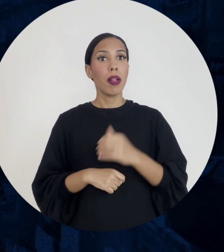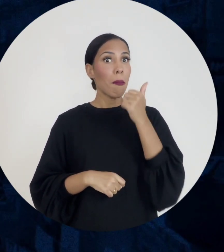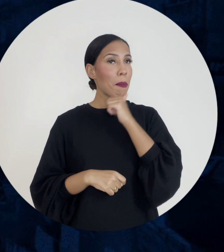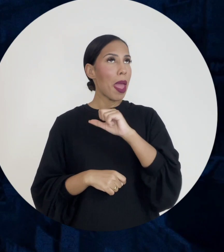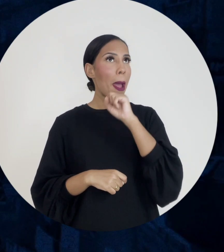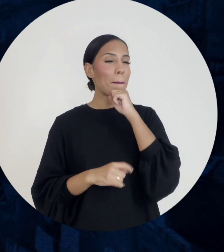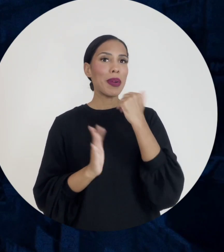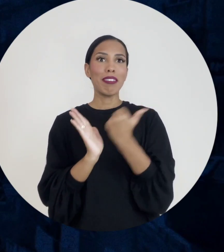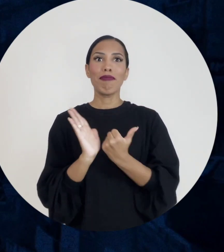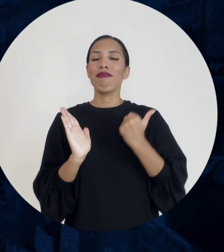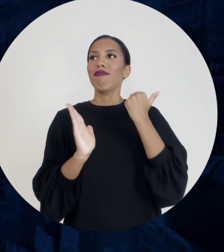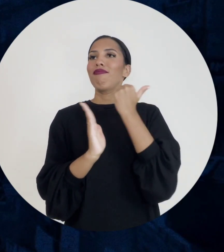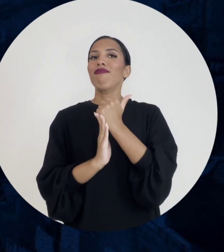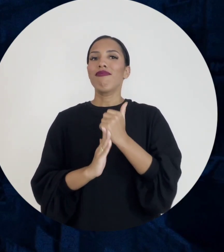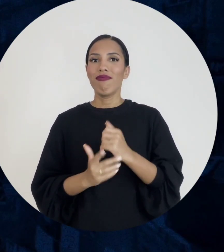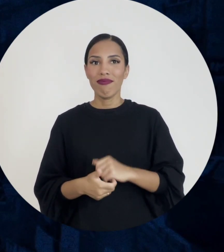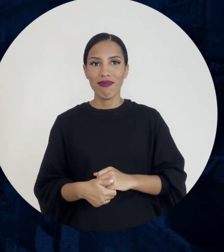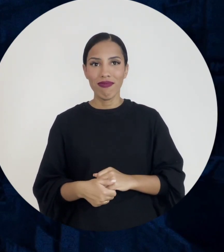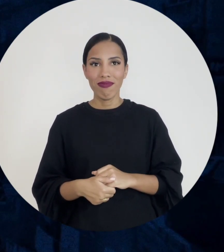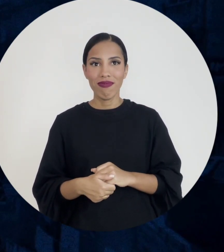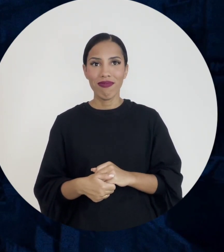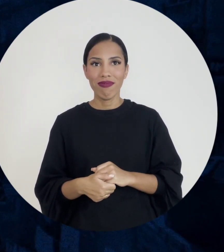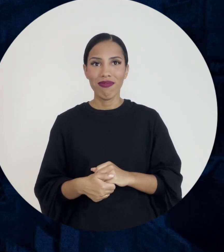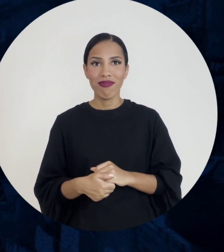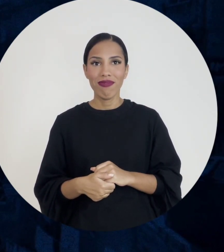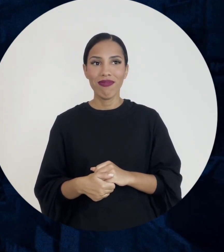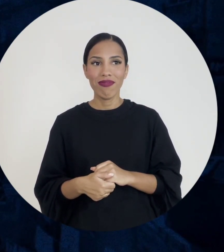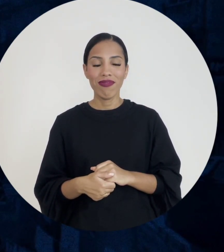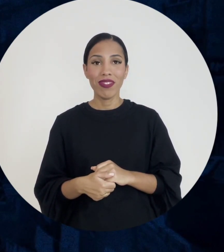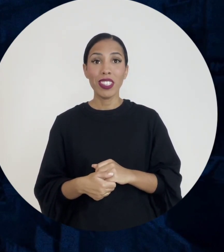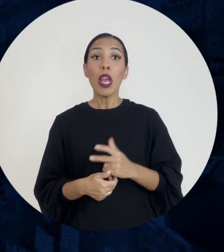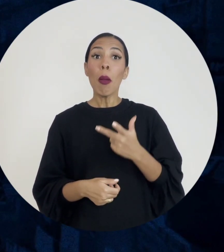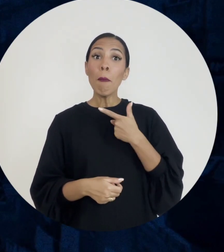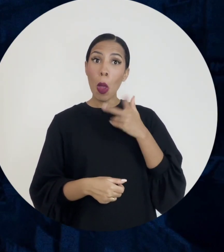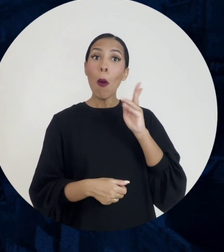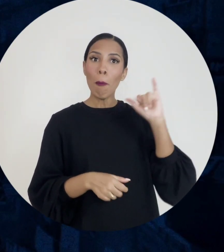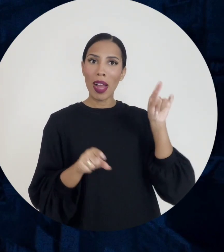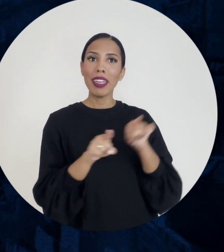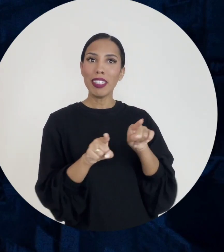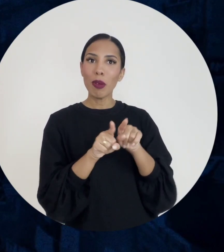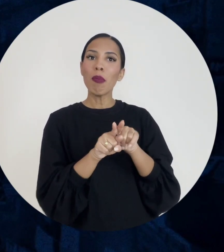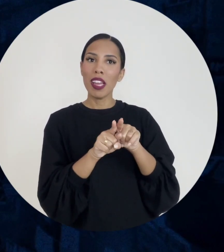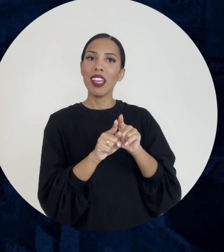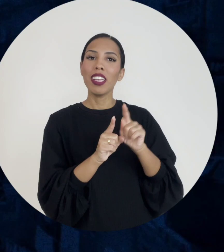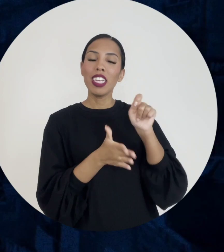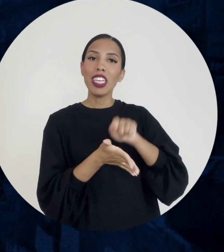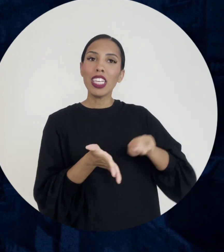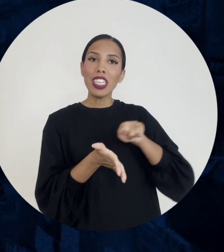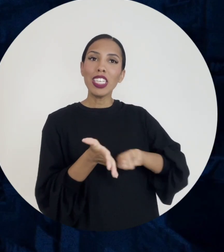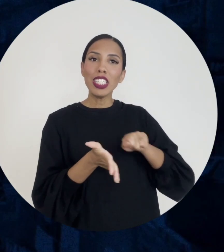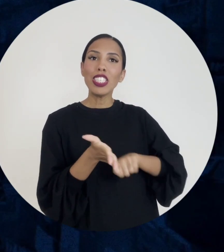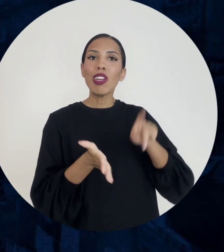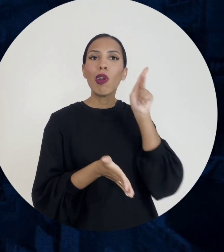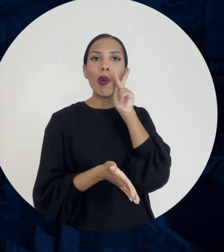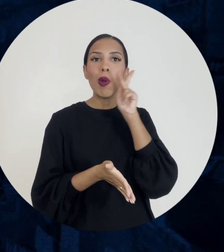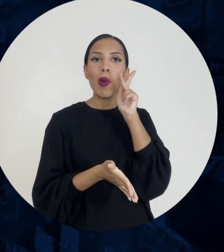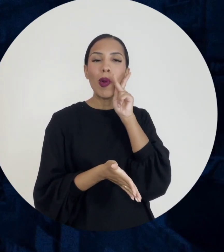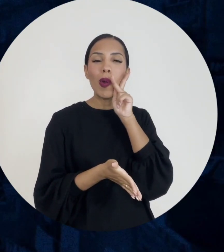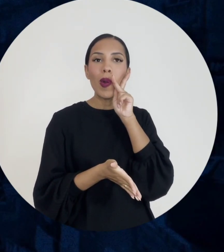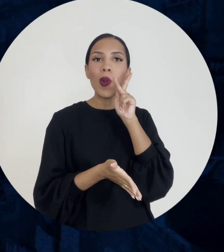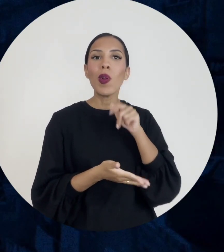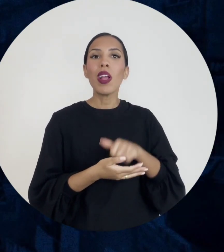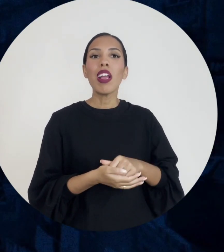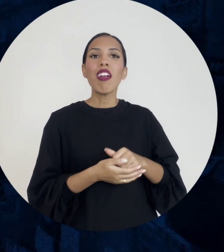escrevia para Paraíba, né? Querido pai, com muito prazer que pegue minha caneta para escrever minhas notícias, que até o momento são